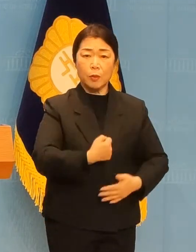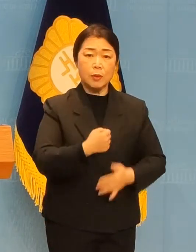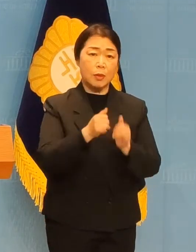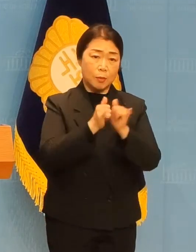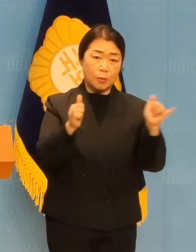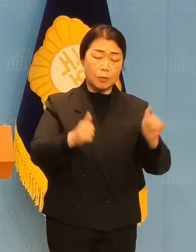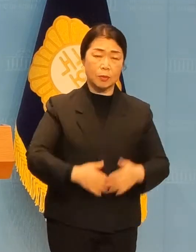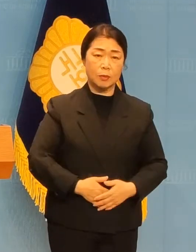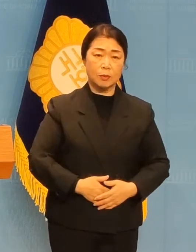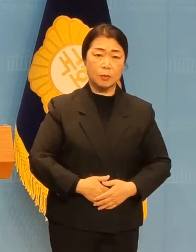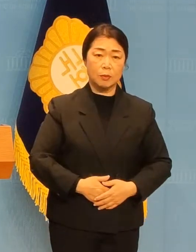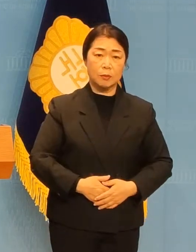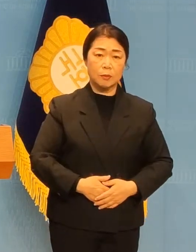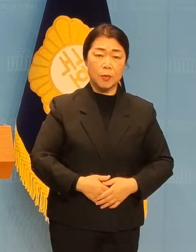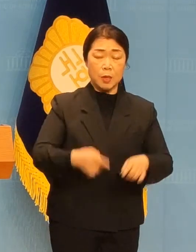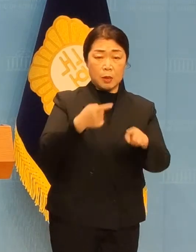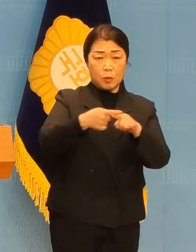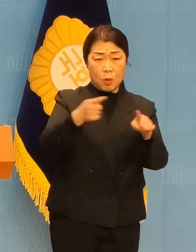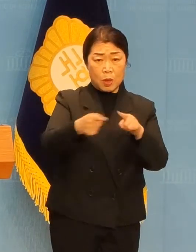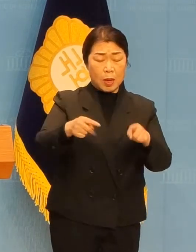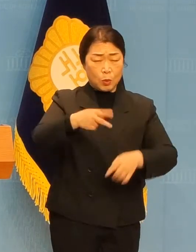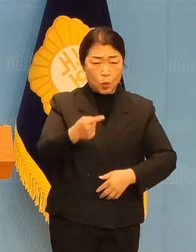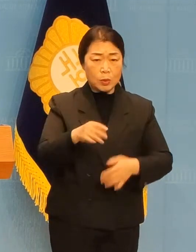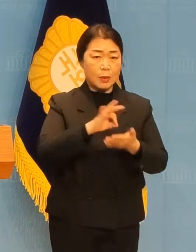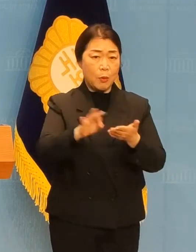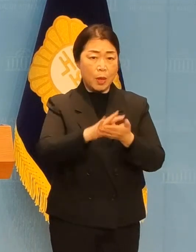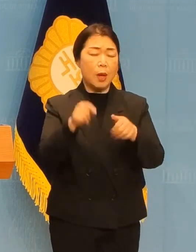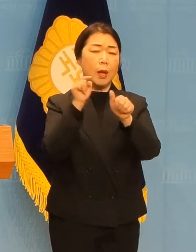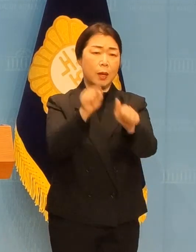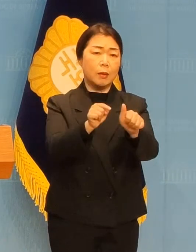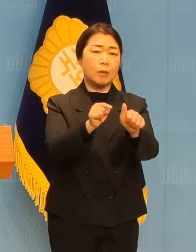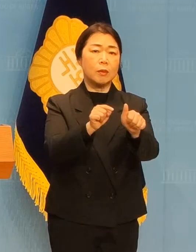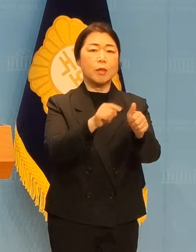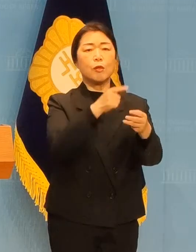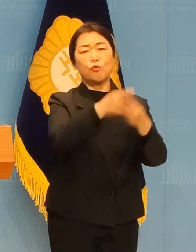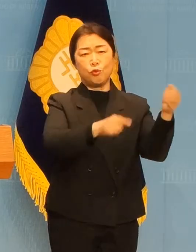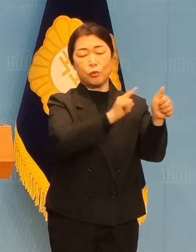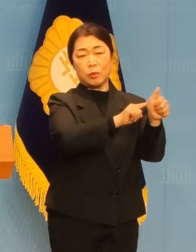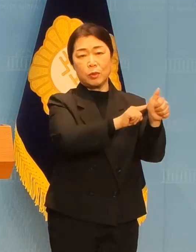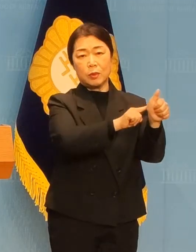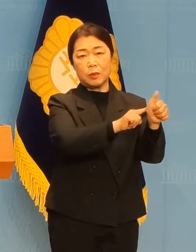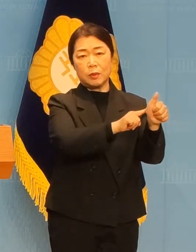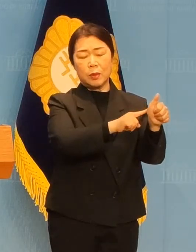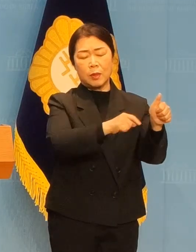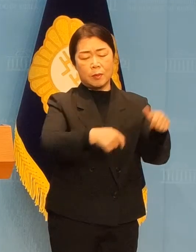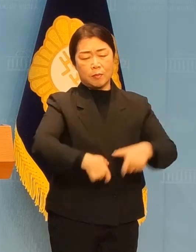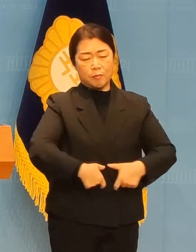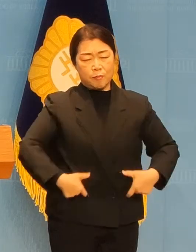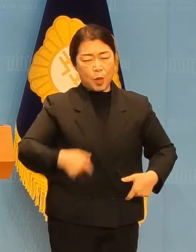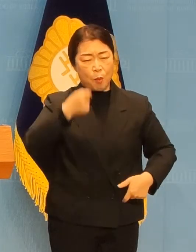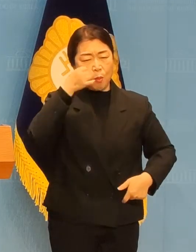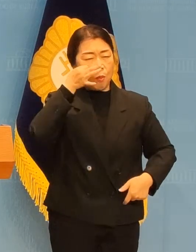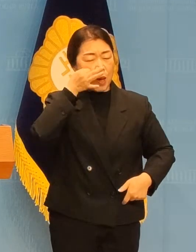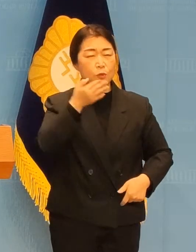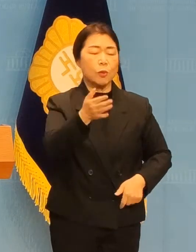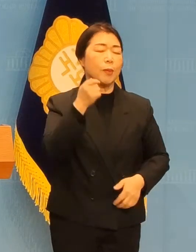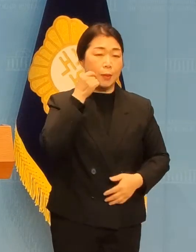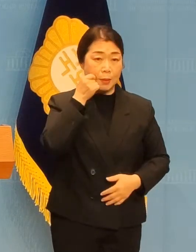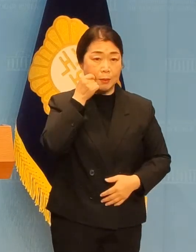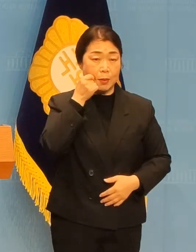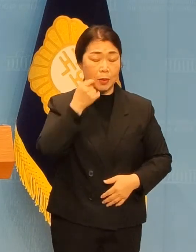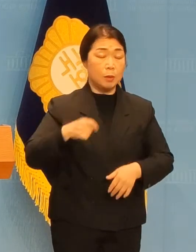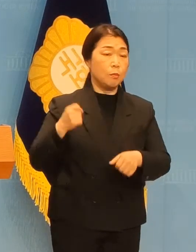이에게 관용은 사치입니다. 검찰은 이미 체포방해 혐의 등으로 징역